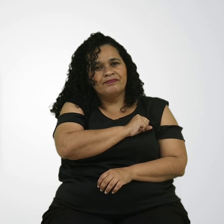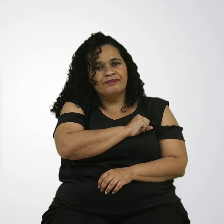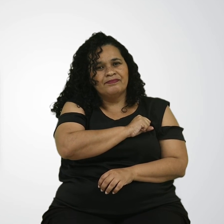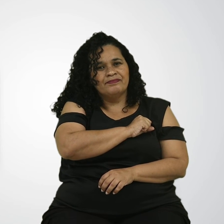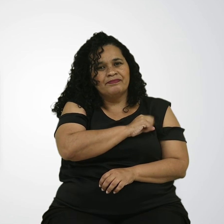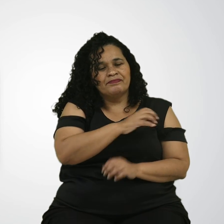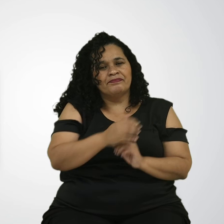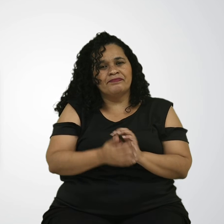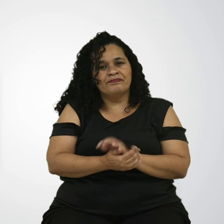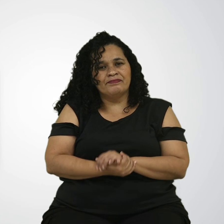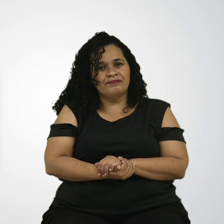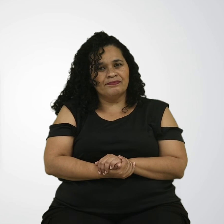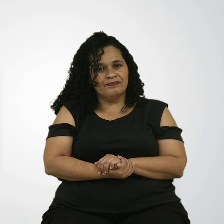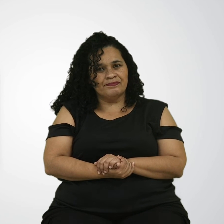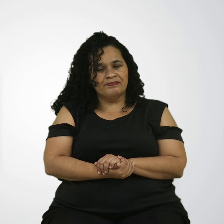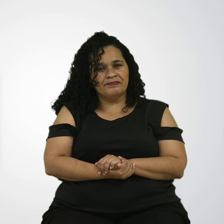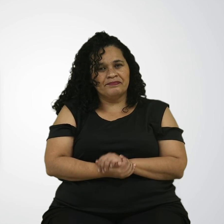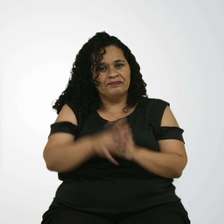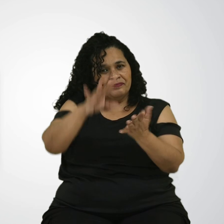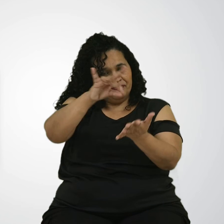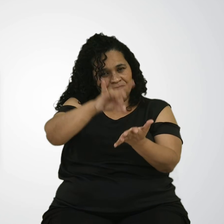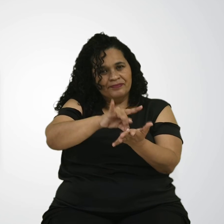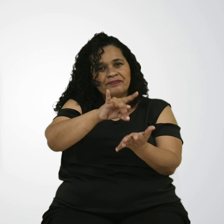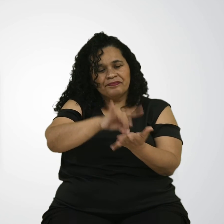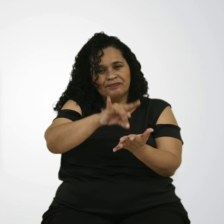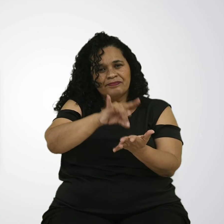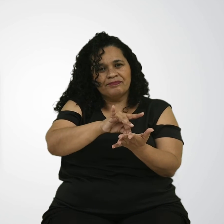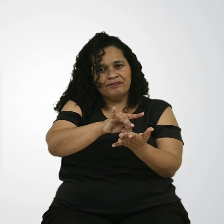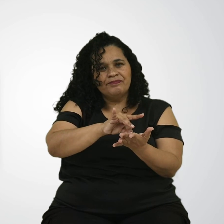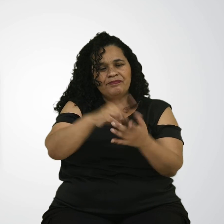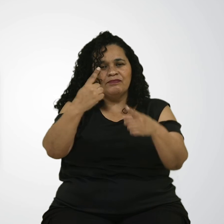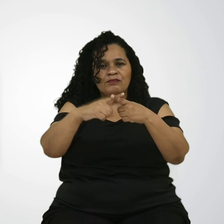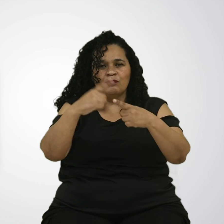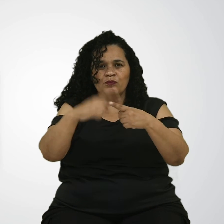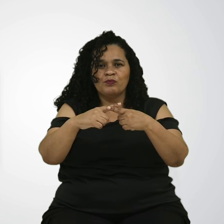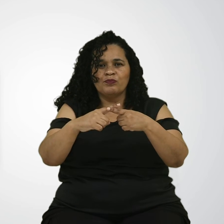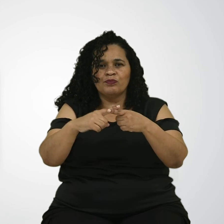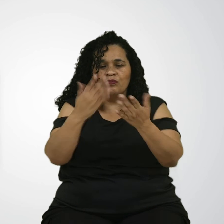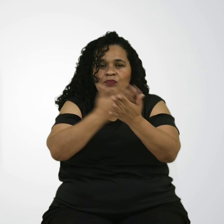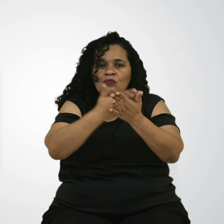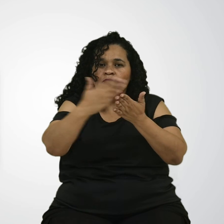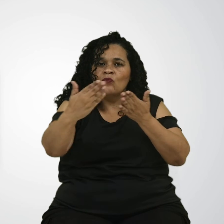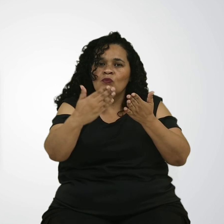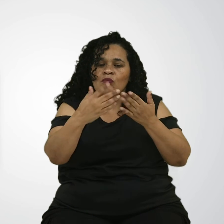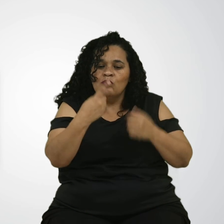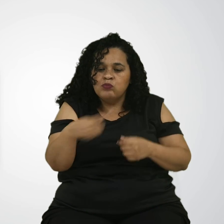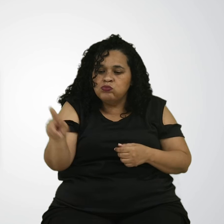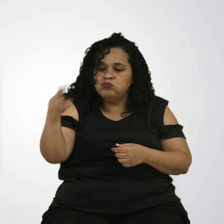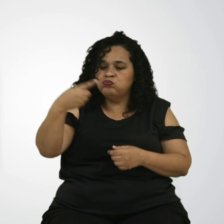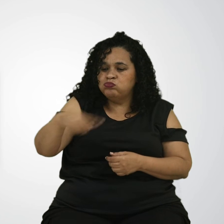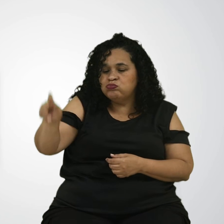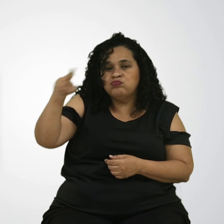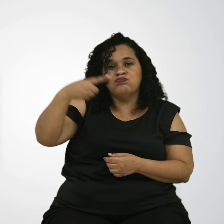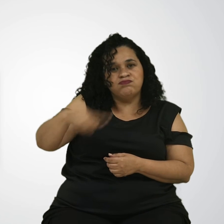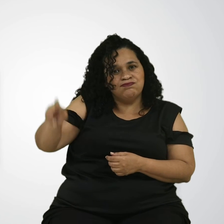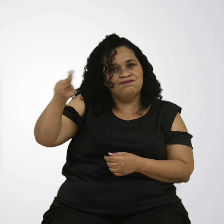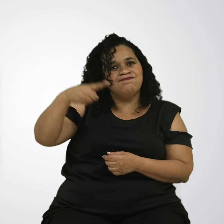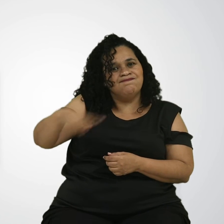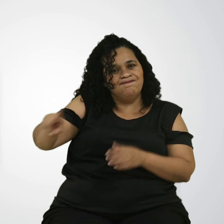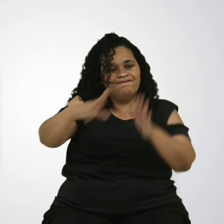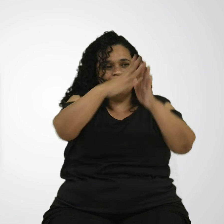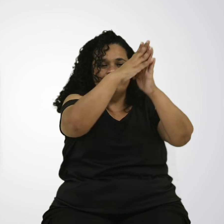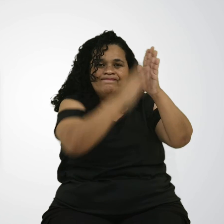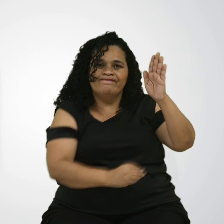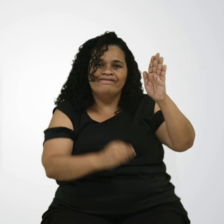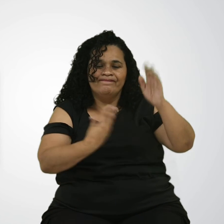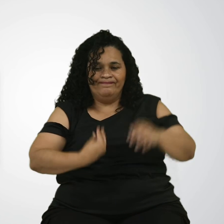esposas deles. Verdade. Vira uma sucessão de relativização, né? Tudo Exatamente. é relativizado a partir daquela